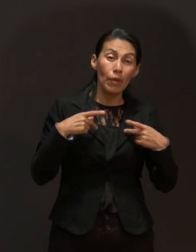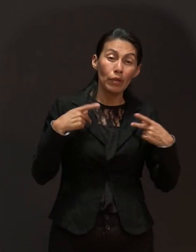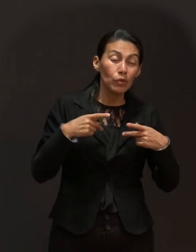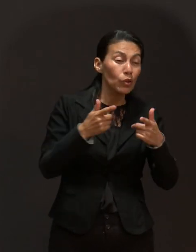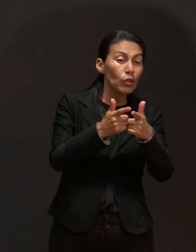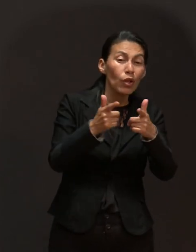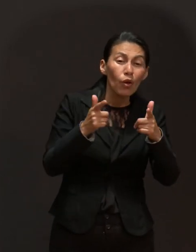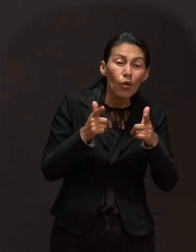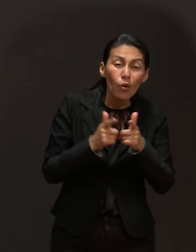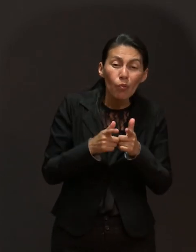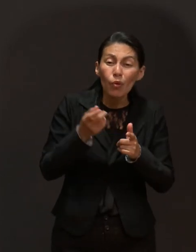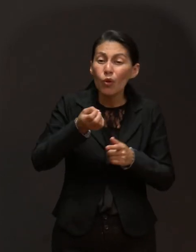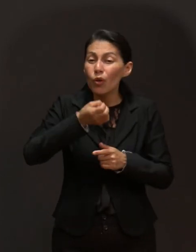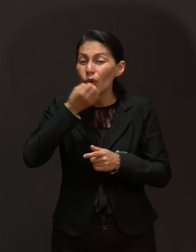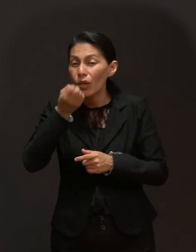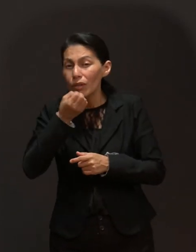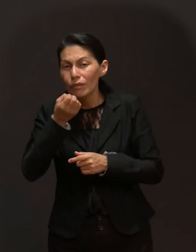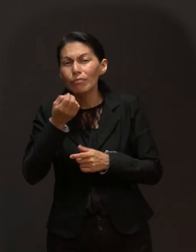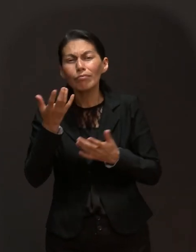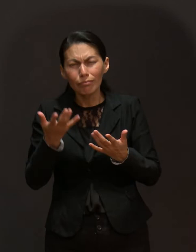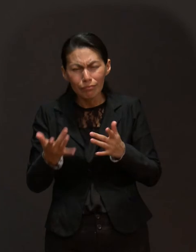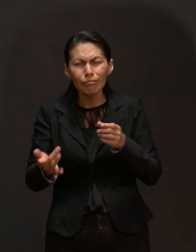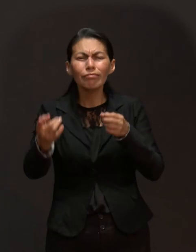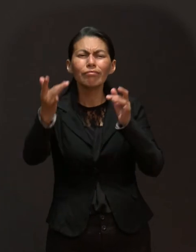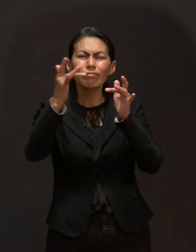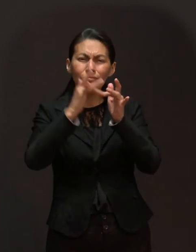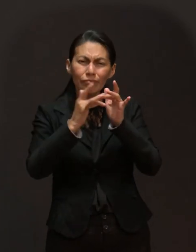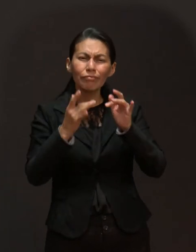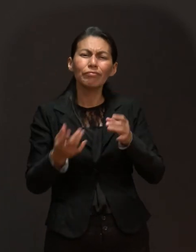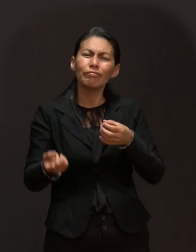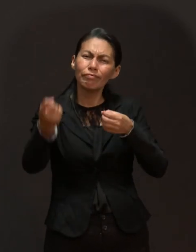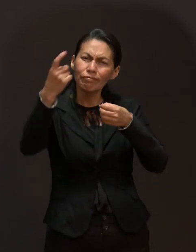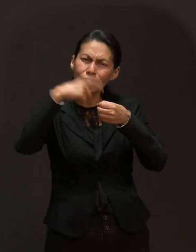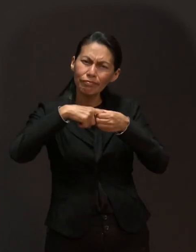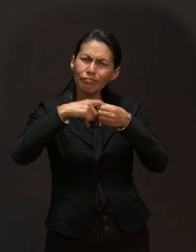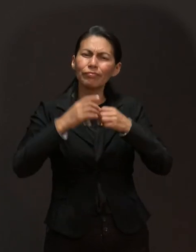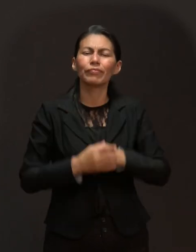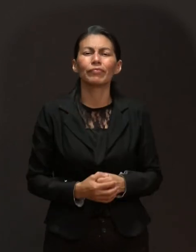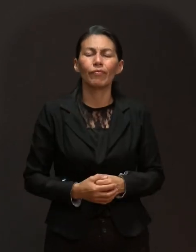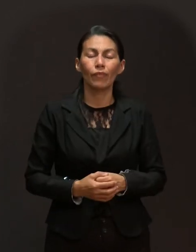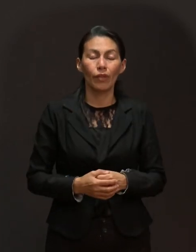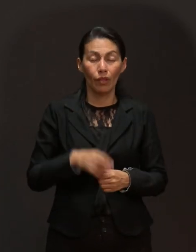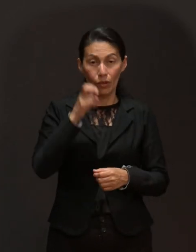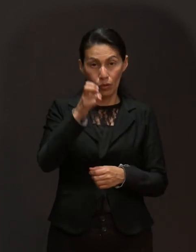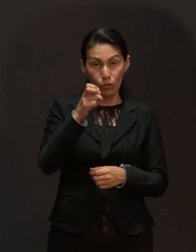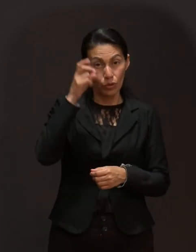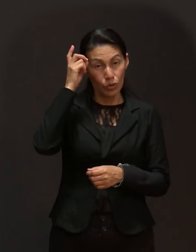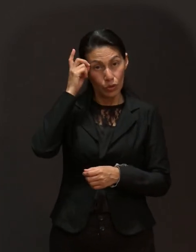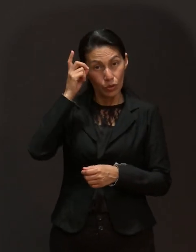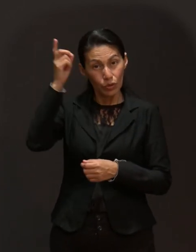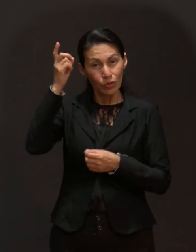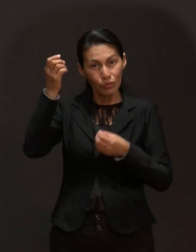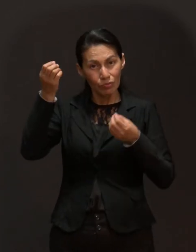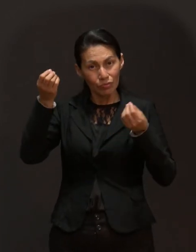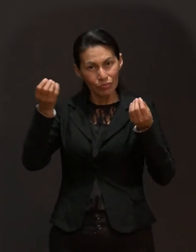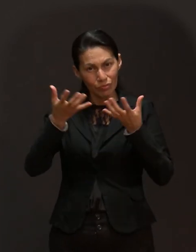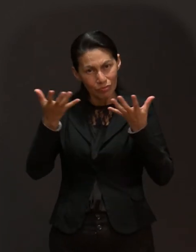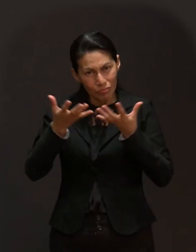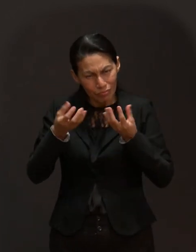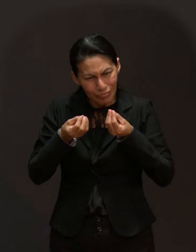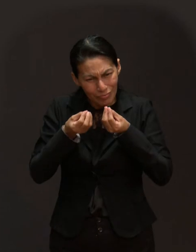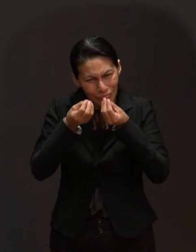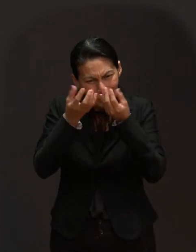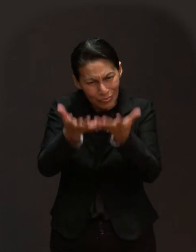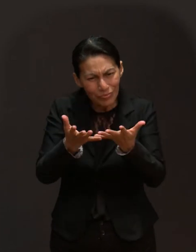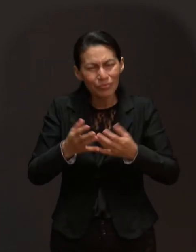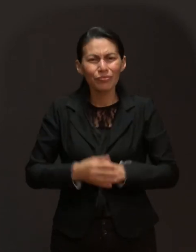donde oren los unos por los otros y de esa manera Dios actuará